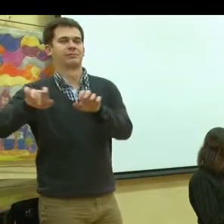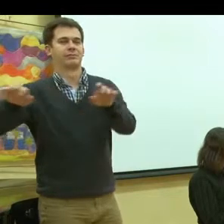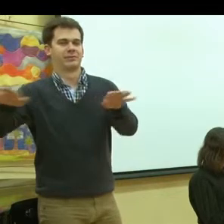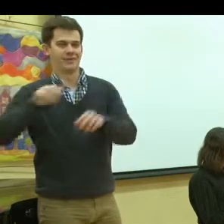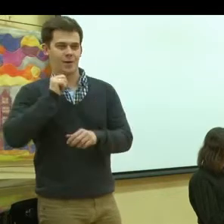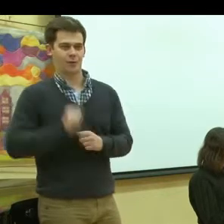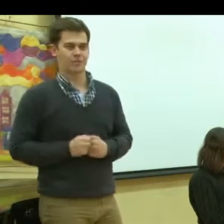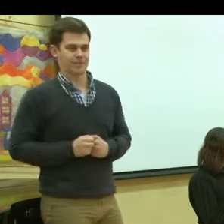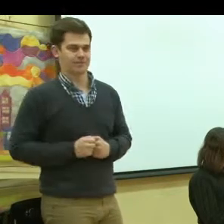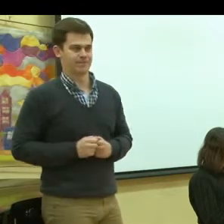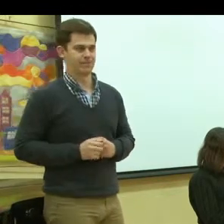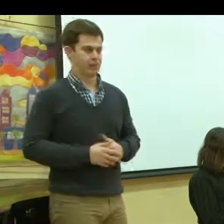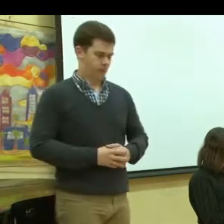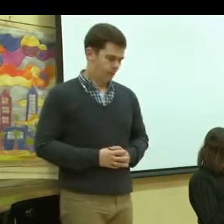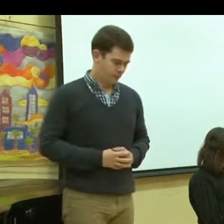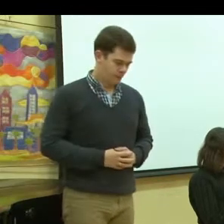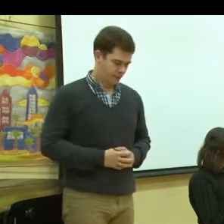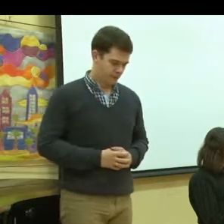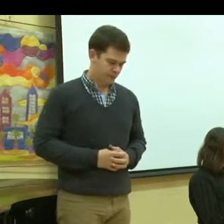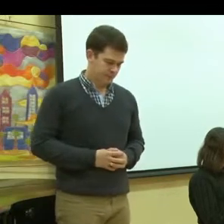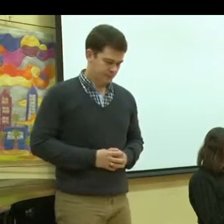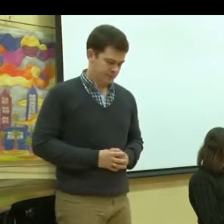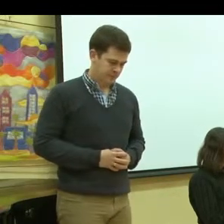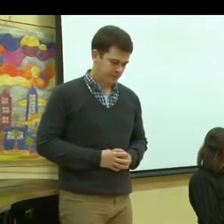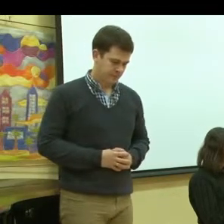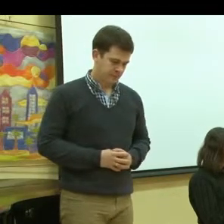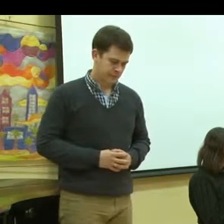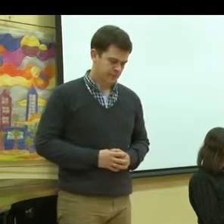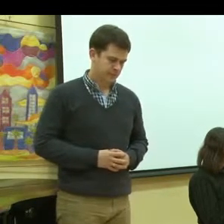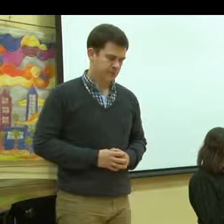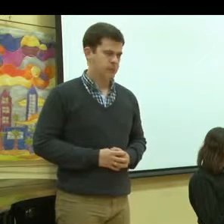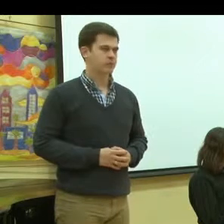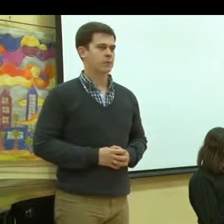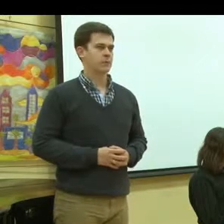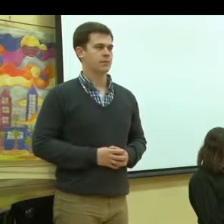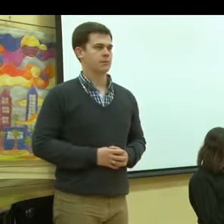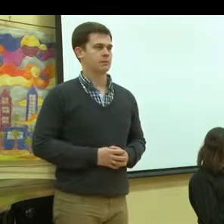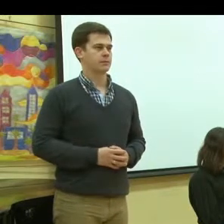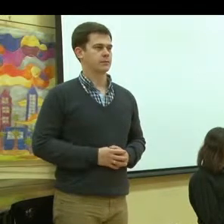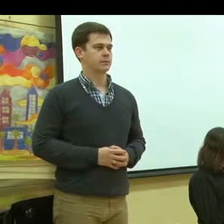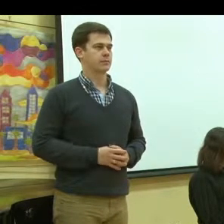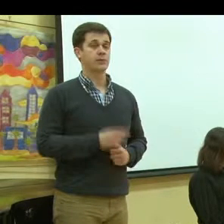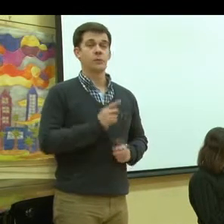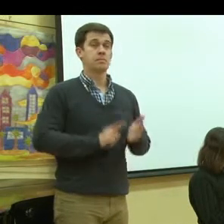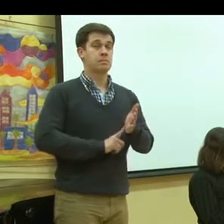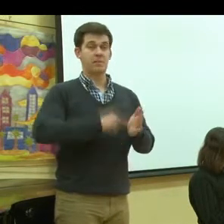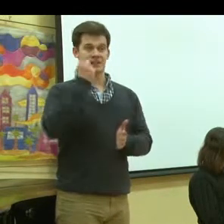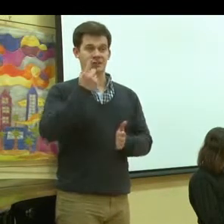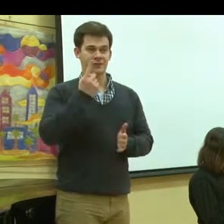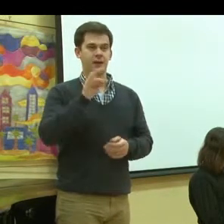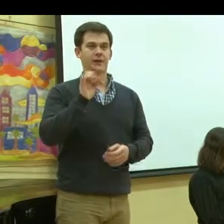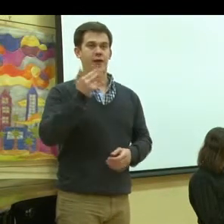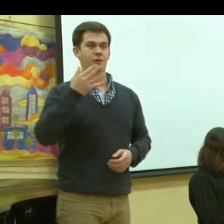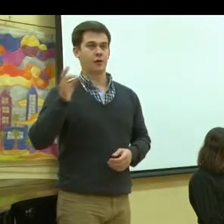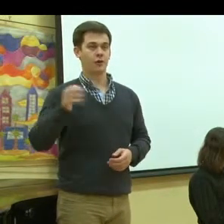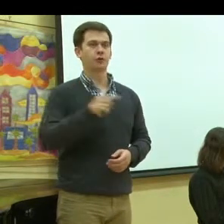se llama La Morocha. I llega a Paris en el año 1906 aproximadamente. To pierwsze tango, które właśnie